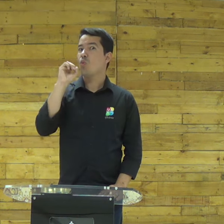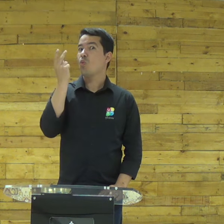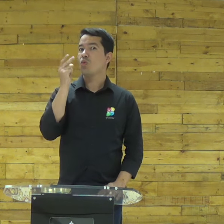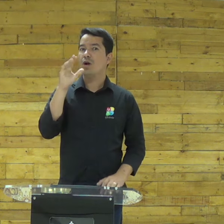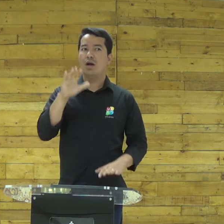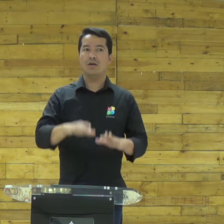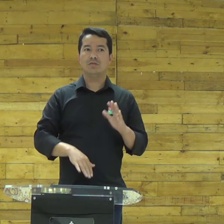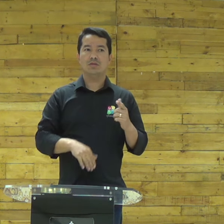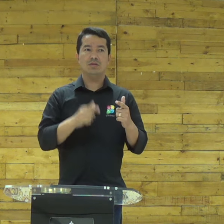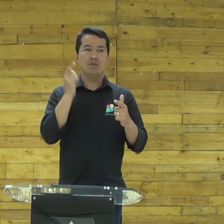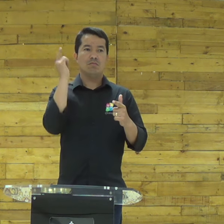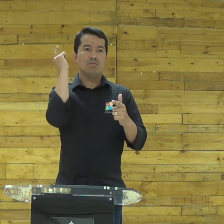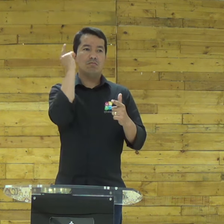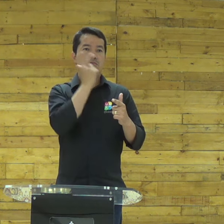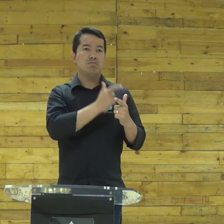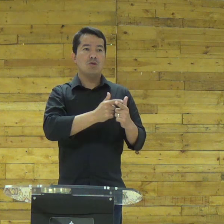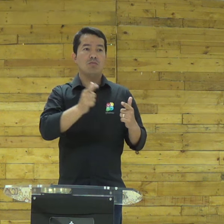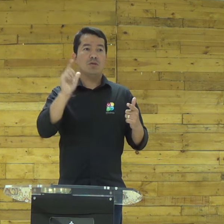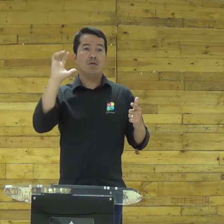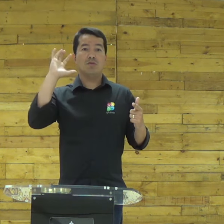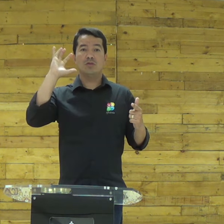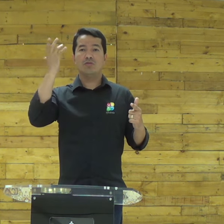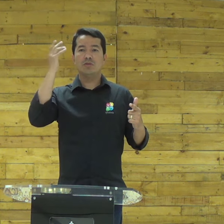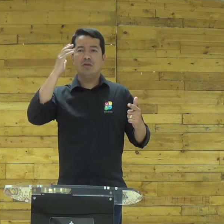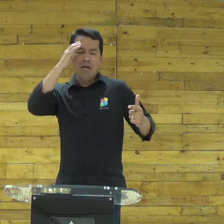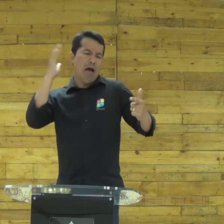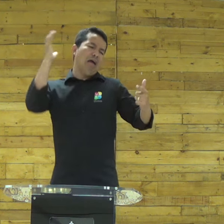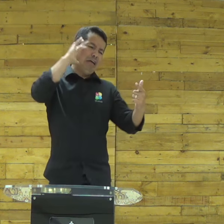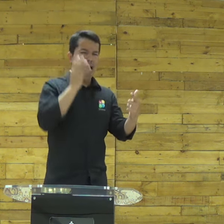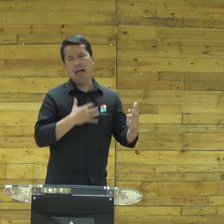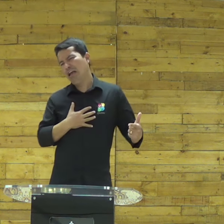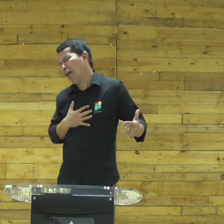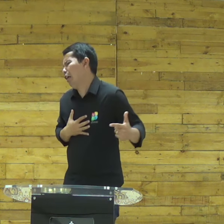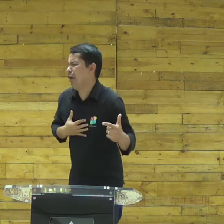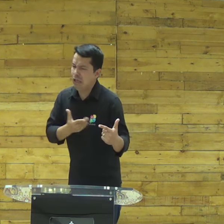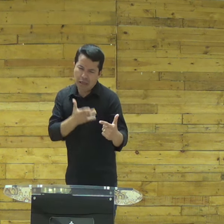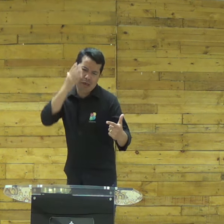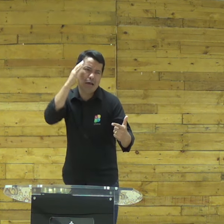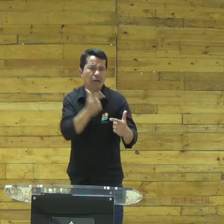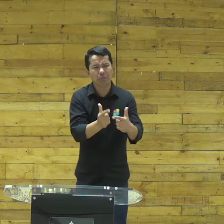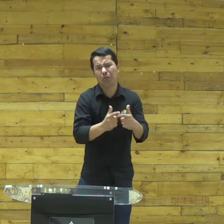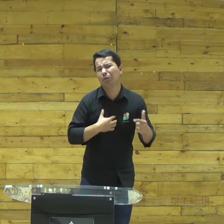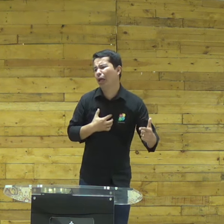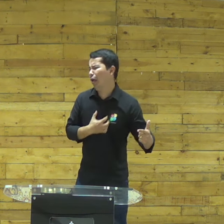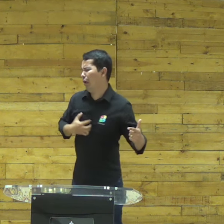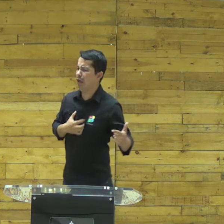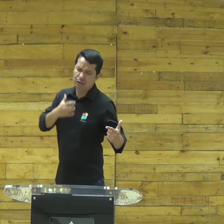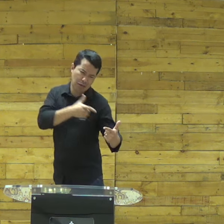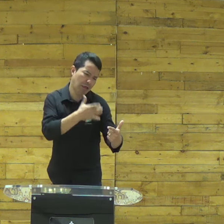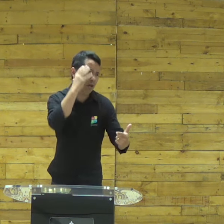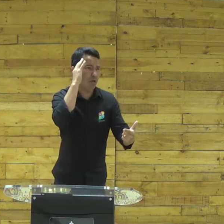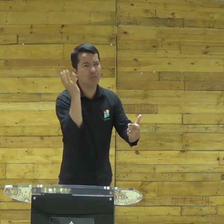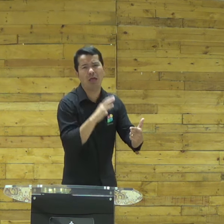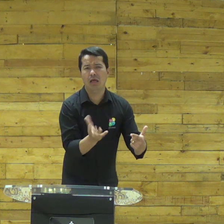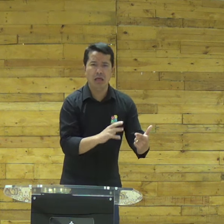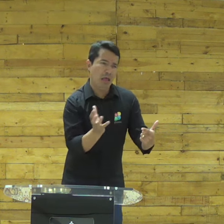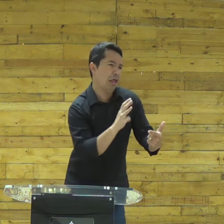verdadeiramente ou às vezes os problemas acontecem e eles te envolvem e você vive ai esse